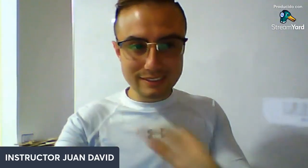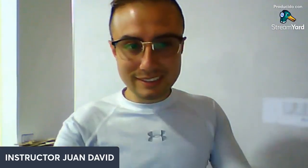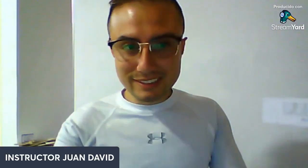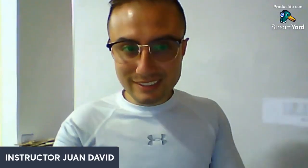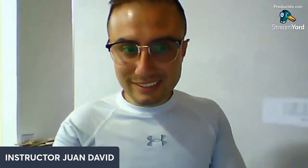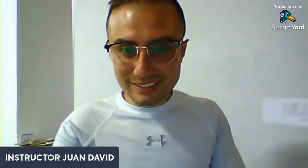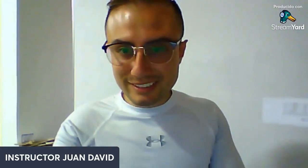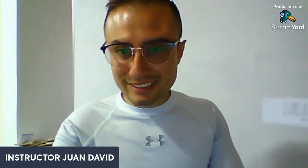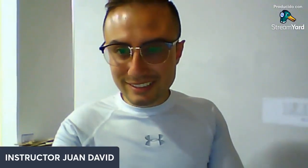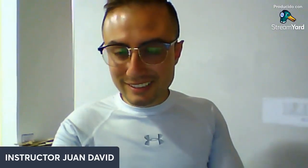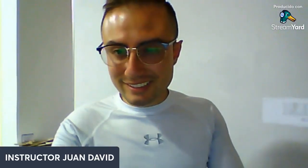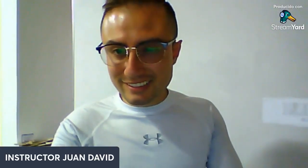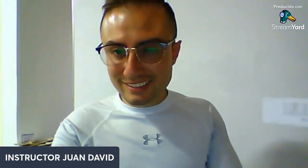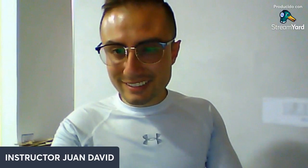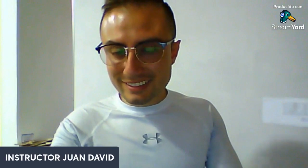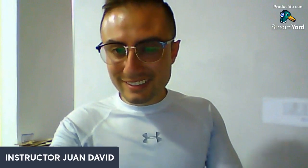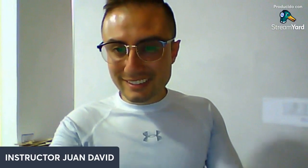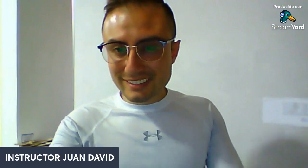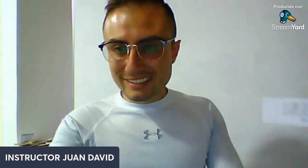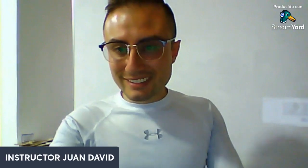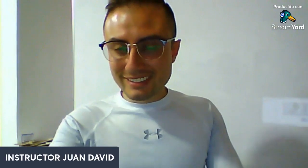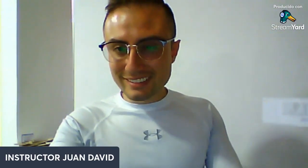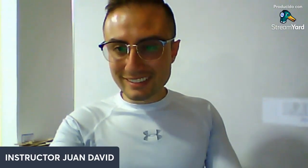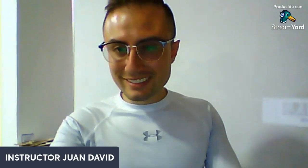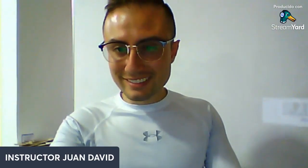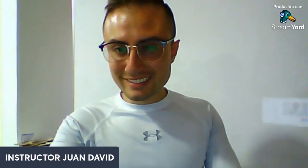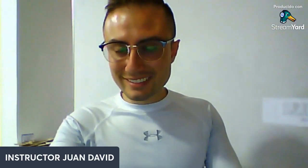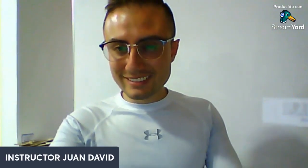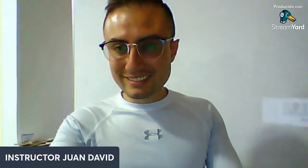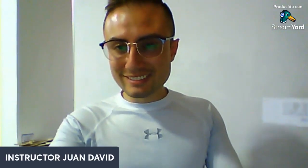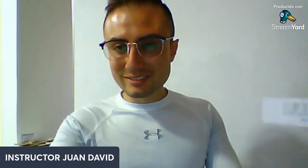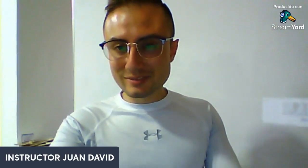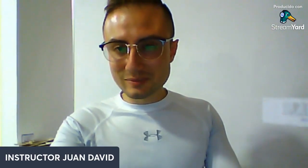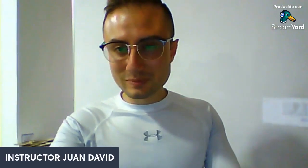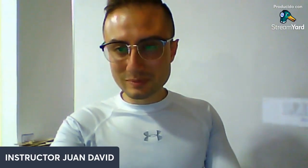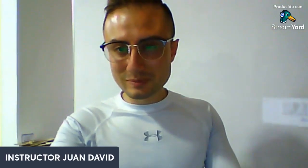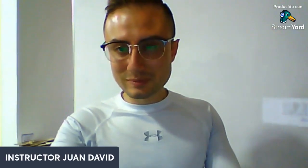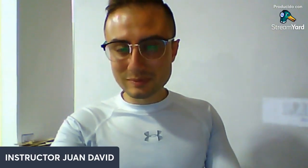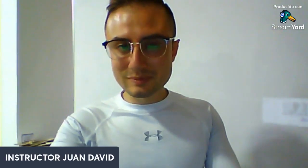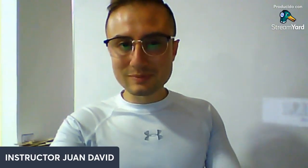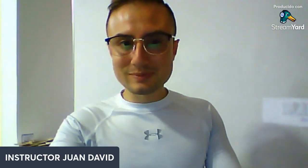bueno también si es pronto hay alguna persona que nos ve a nivel internacional